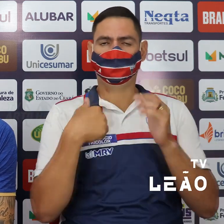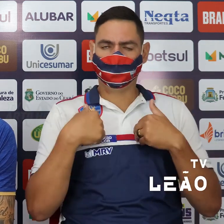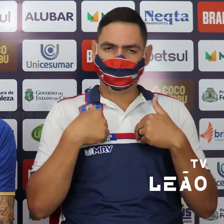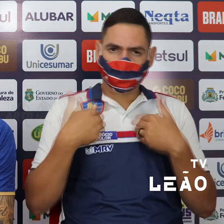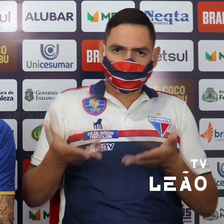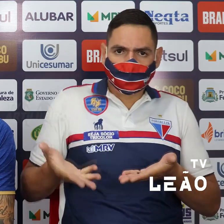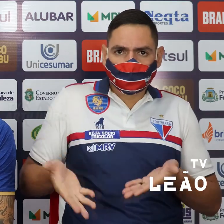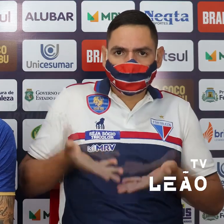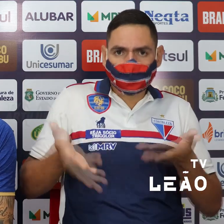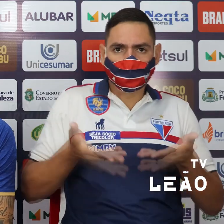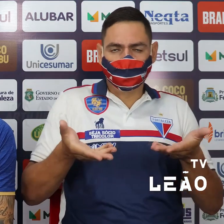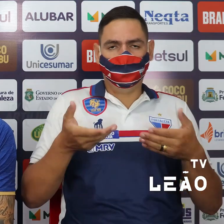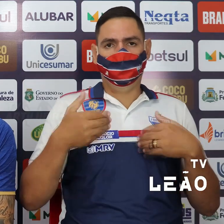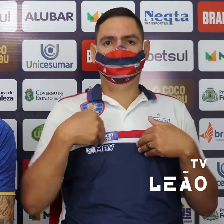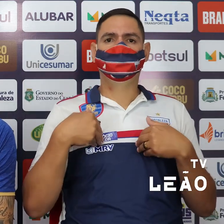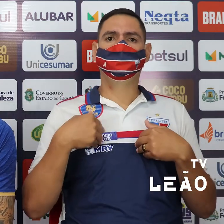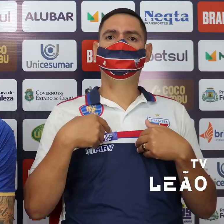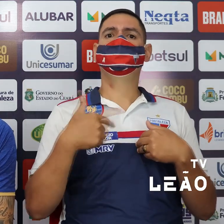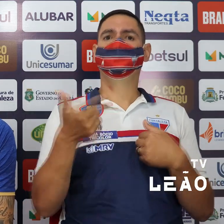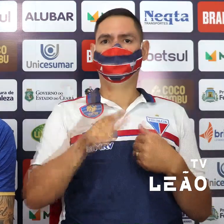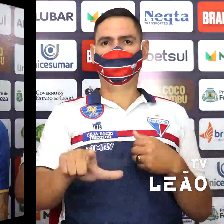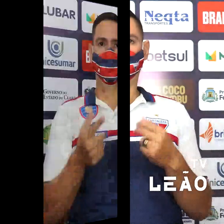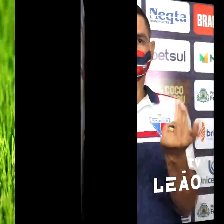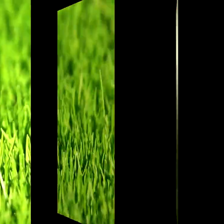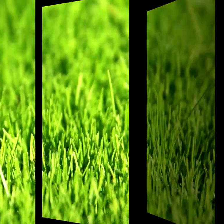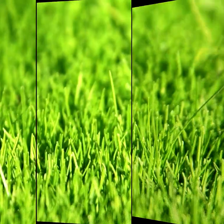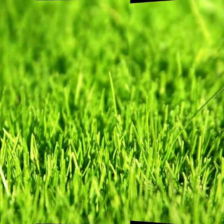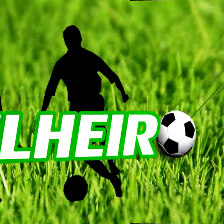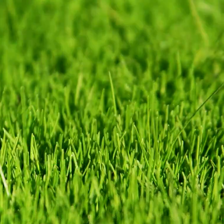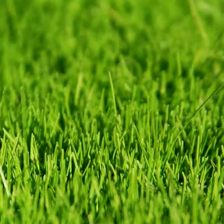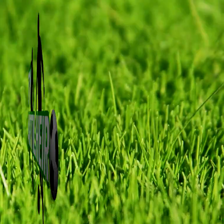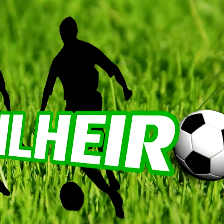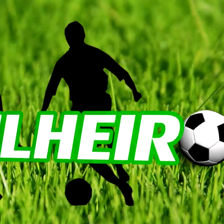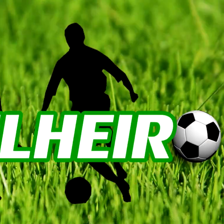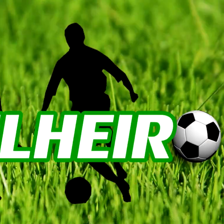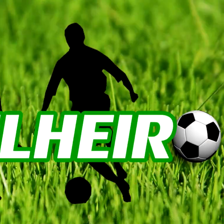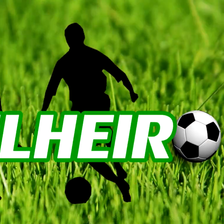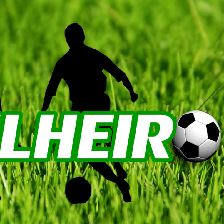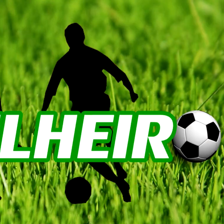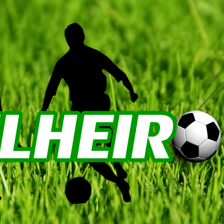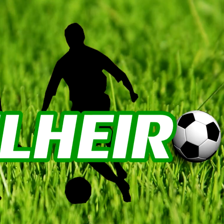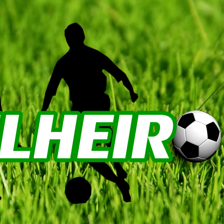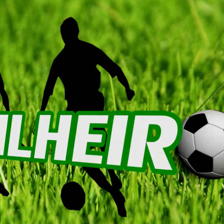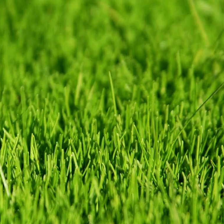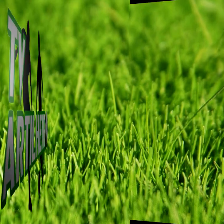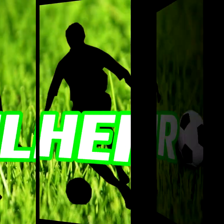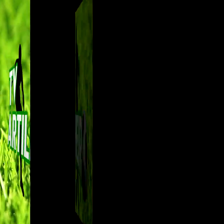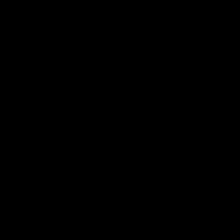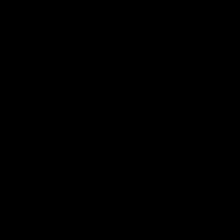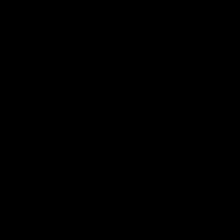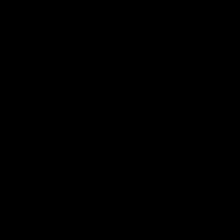motivação, como se fosse o primeiro jogo novamente. É isso, Crispim, muito obrigado. TV Artilheiro.